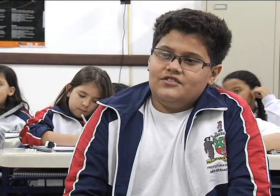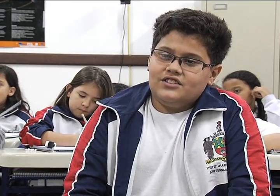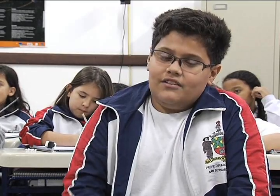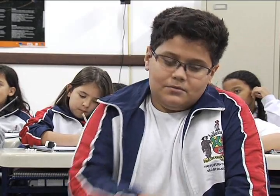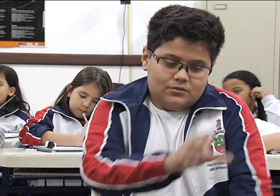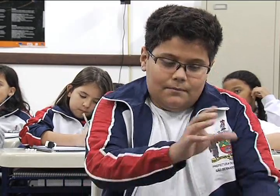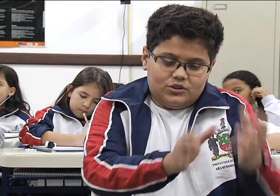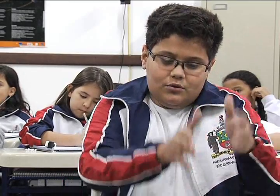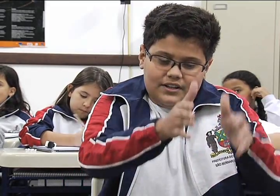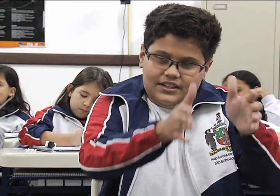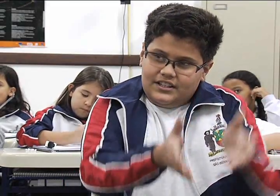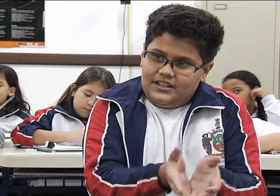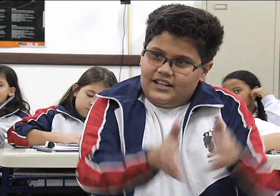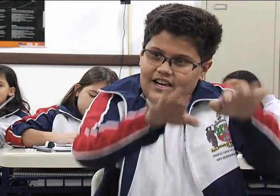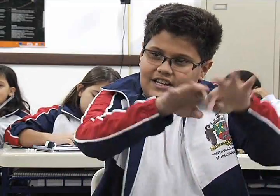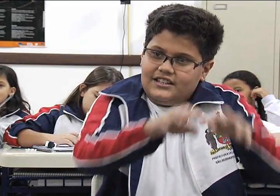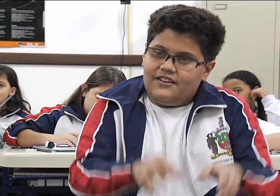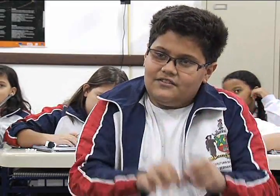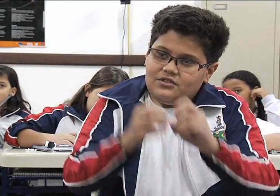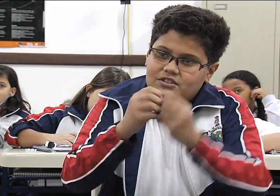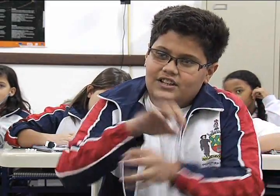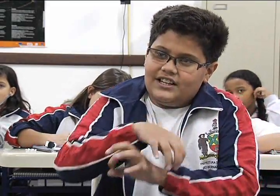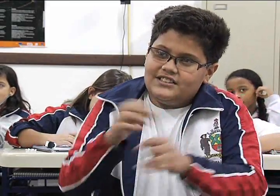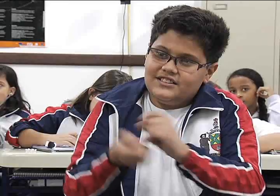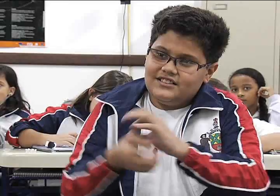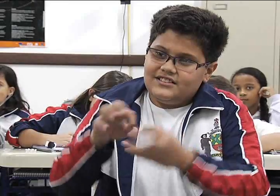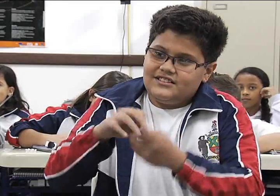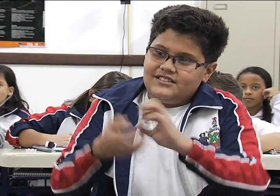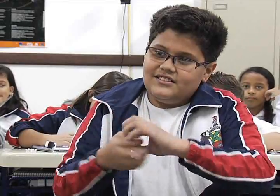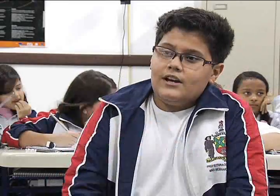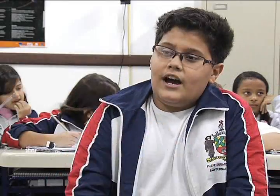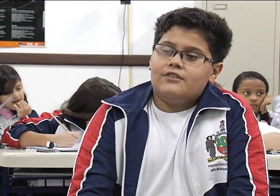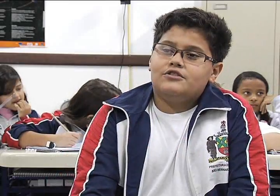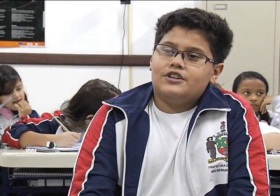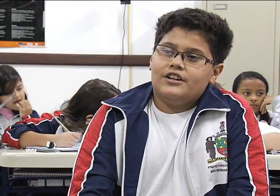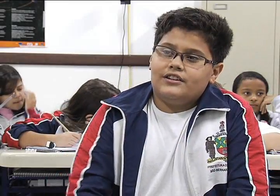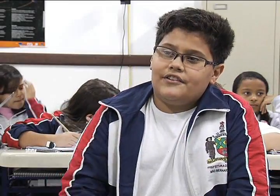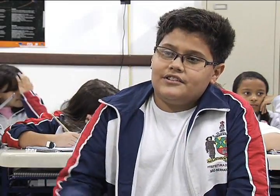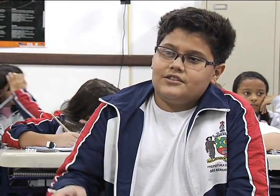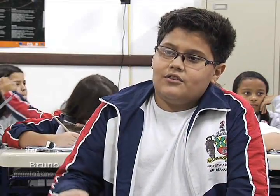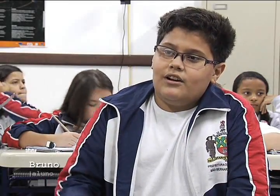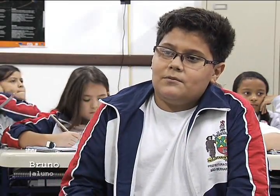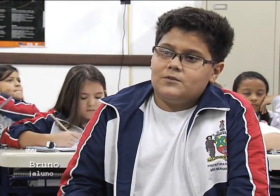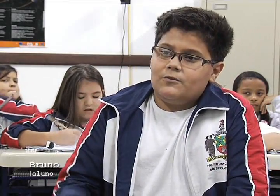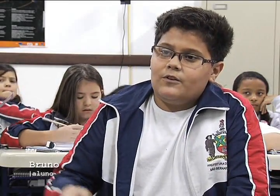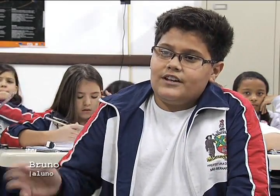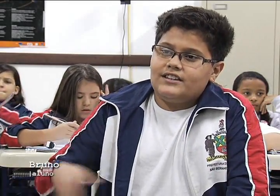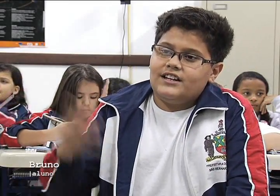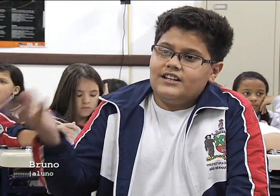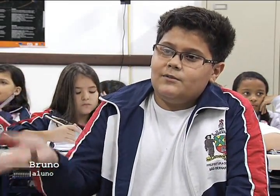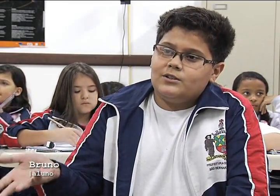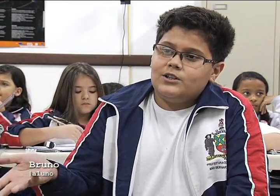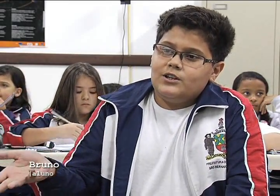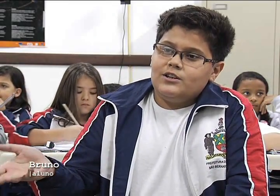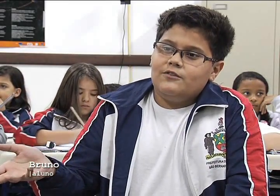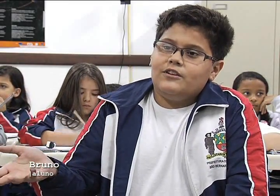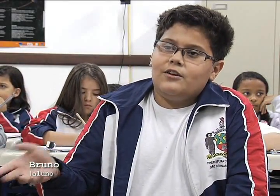televisão, apareceu uma pessoinha aqui, né? Aí tava fazendo sinais. Aí um dia, né, eu tava na escola, a professora falou que ia ter Libras. Eu falei, o que